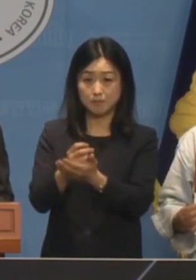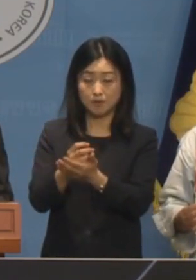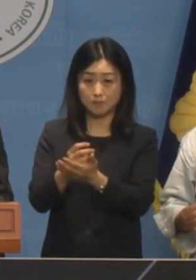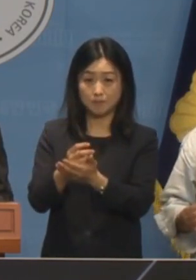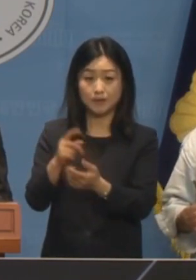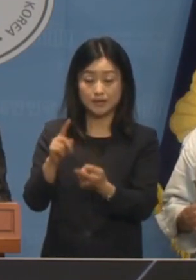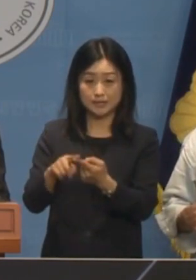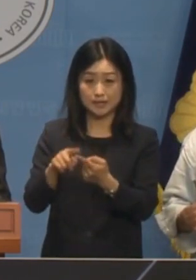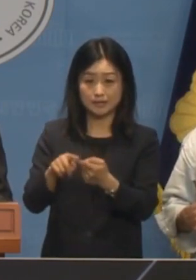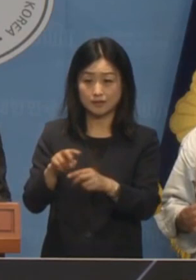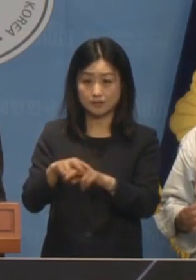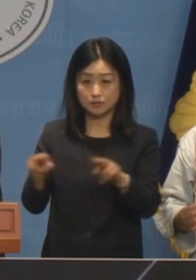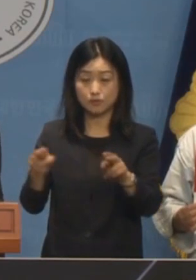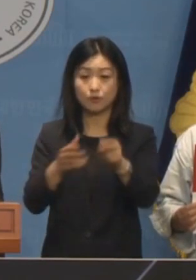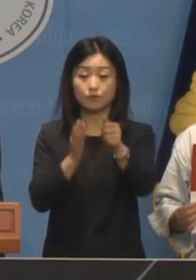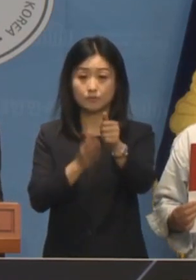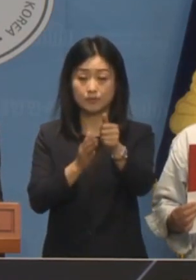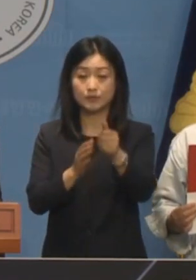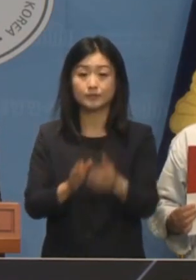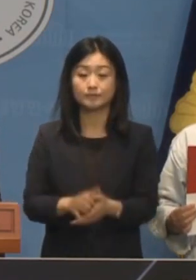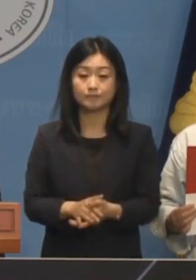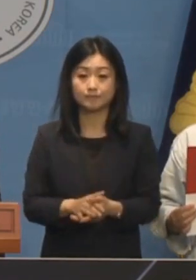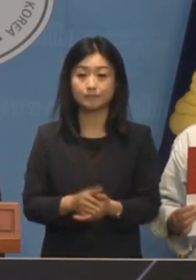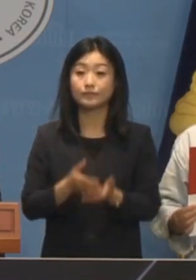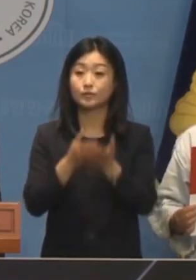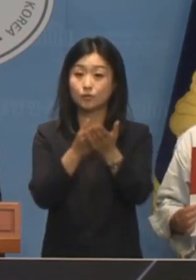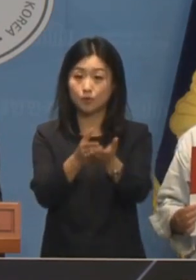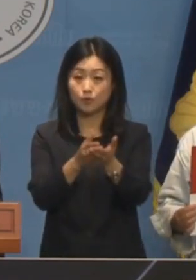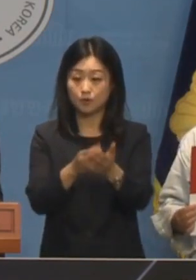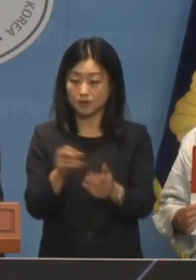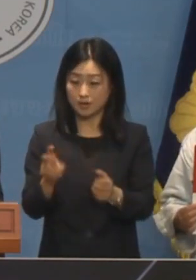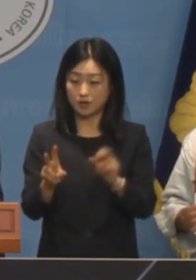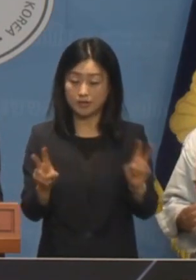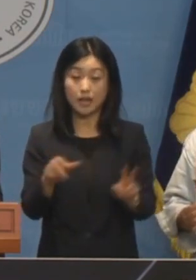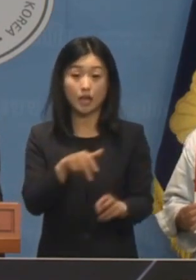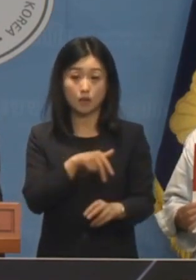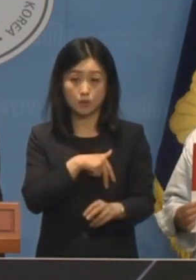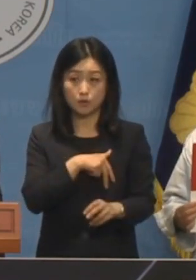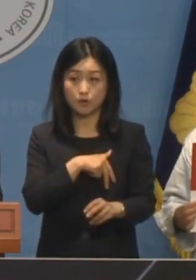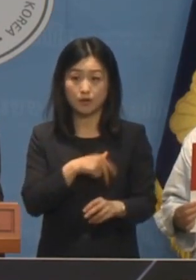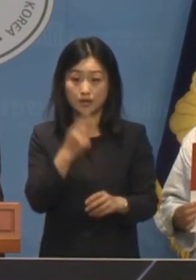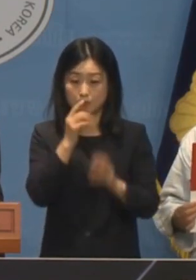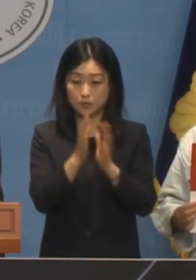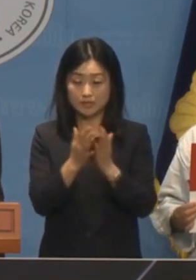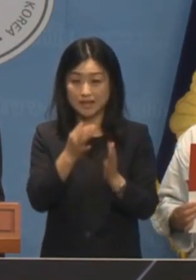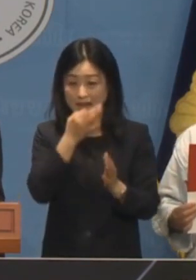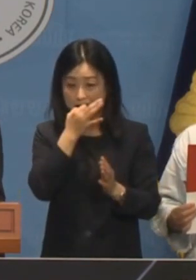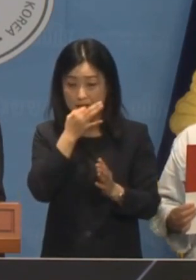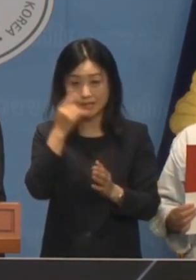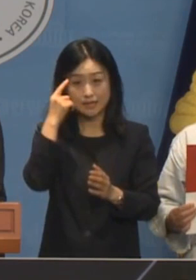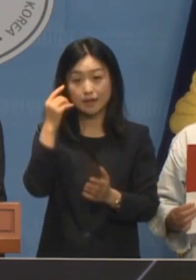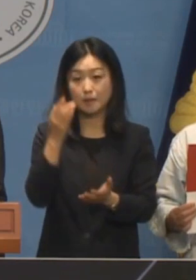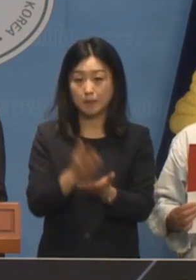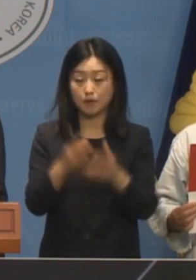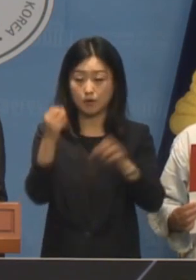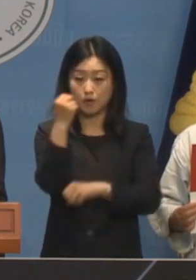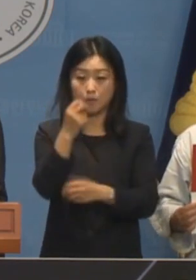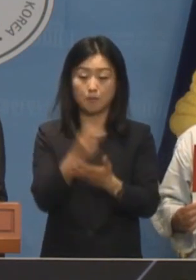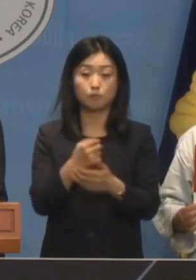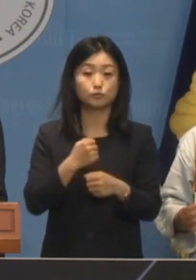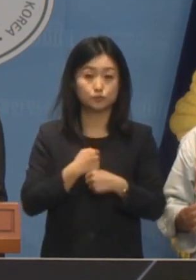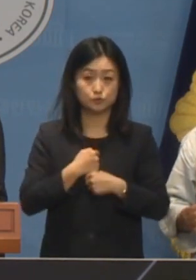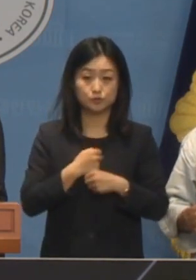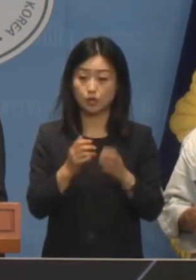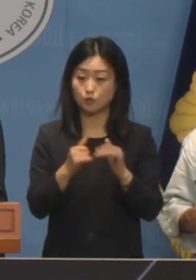다음과 같이 요구한다. 하나, 여야 인사청문회 위원들은 당리 당략을 떠나 대한민국 헌법을 준수하고 다수